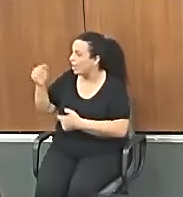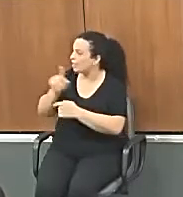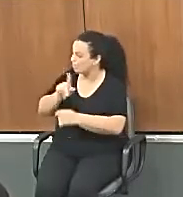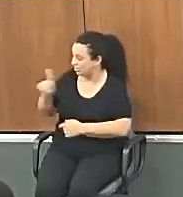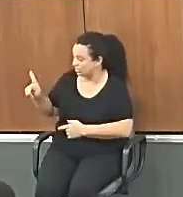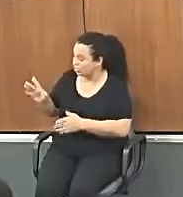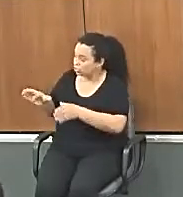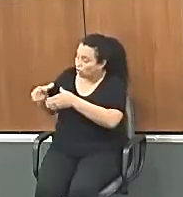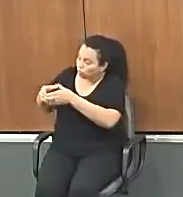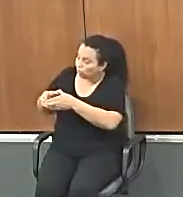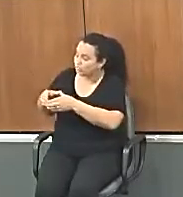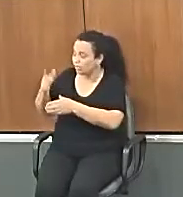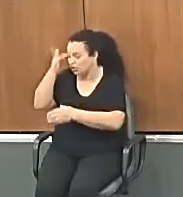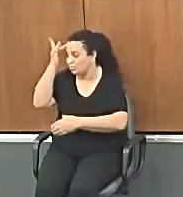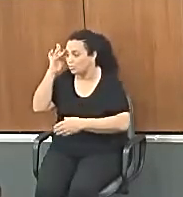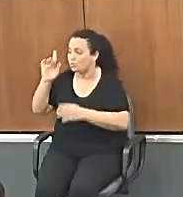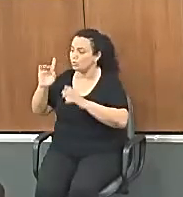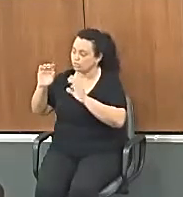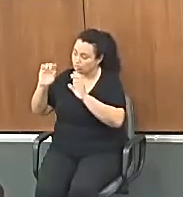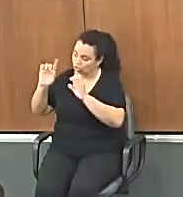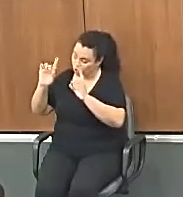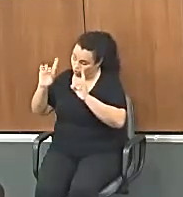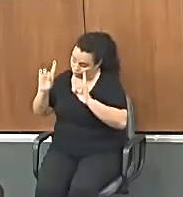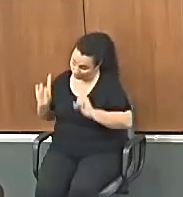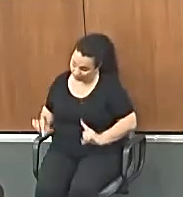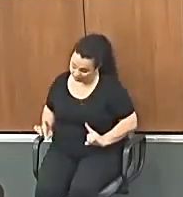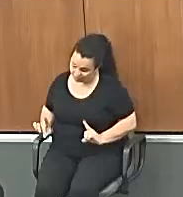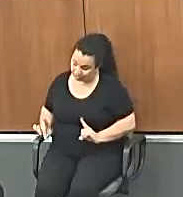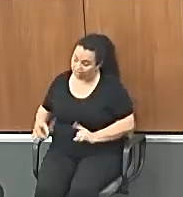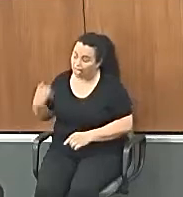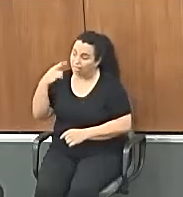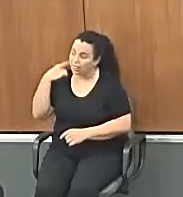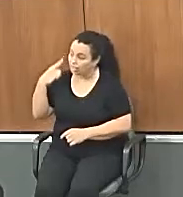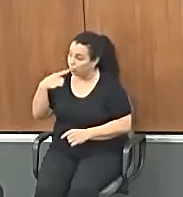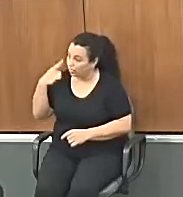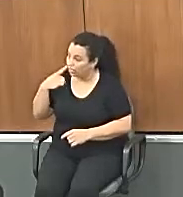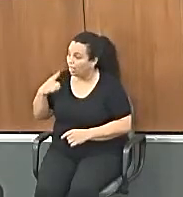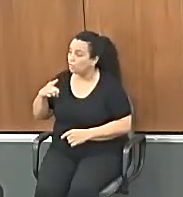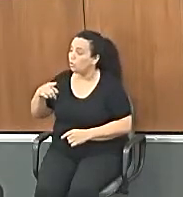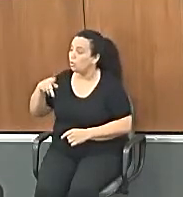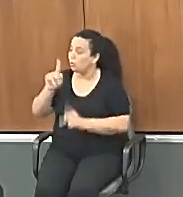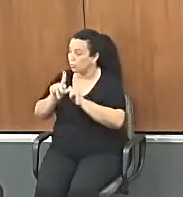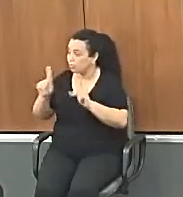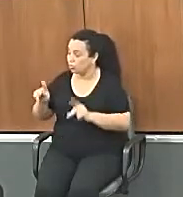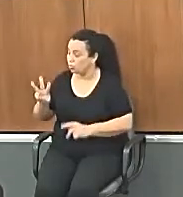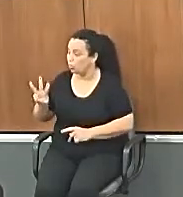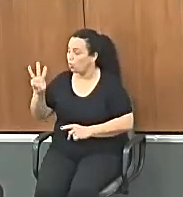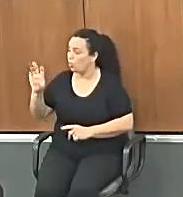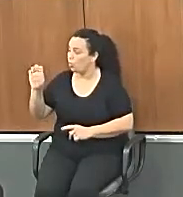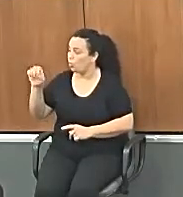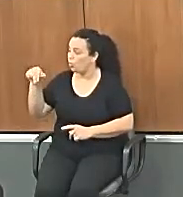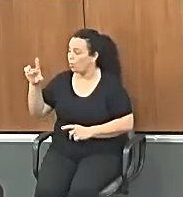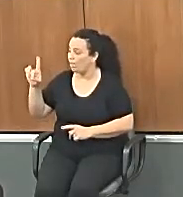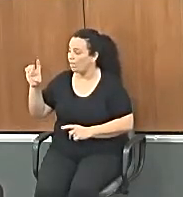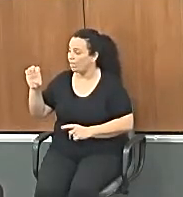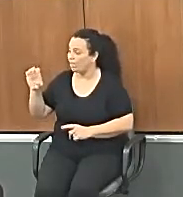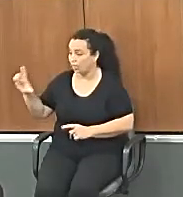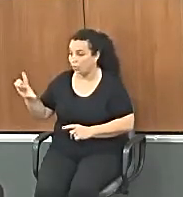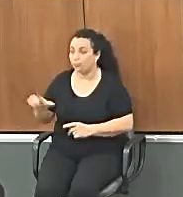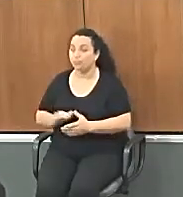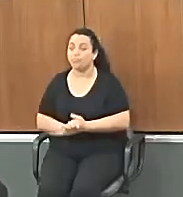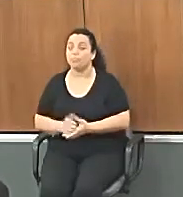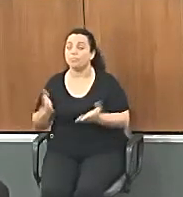da comissão das pessoas com deficiência o deputado professor e o enbrel e e gostaria de